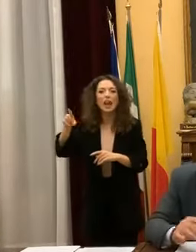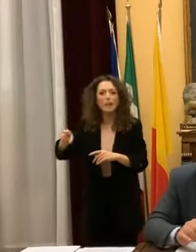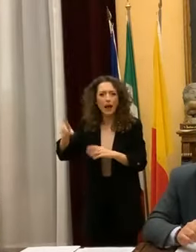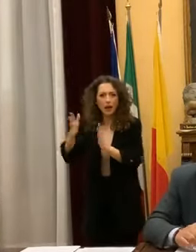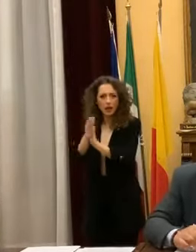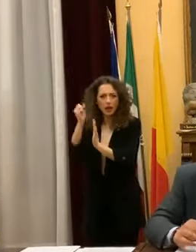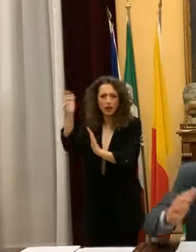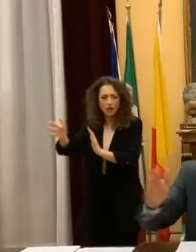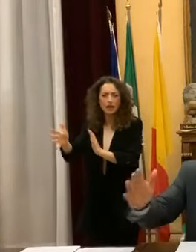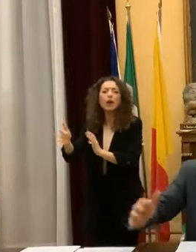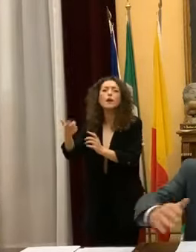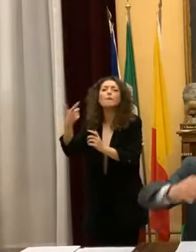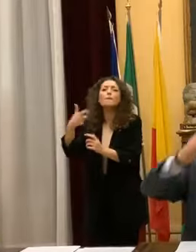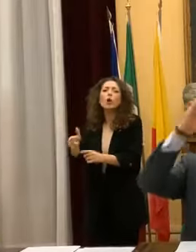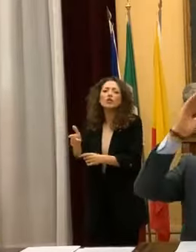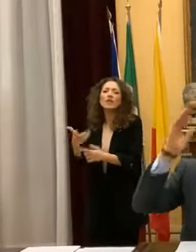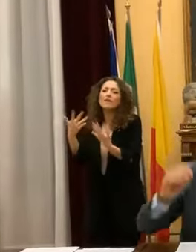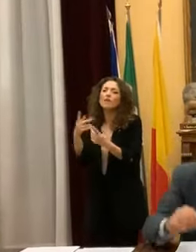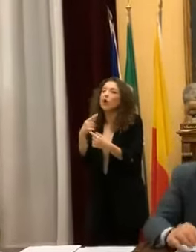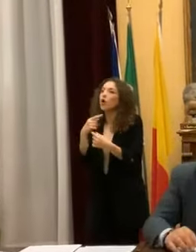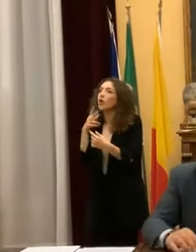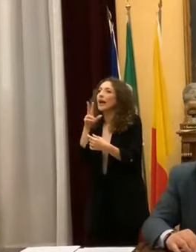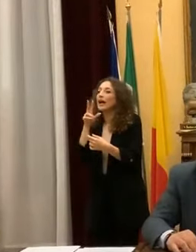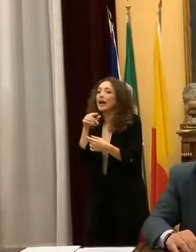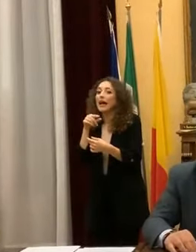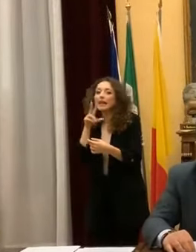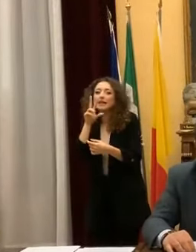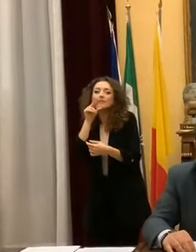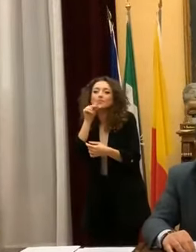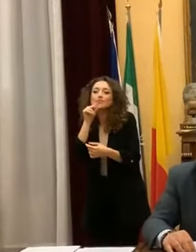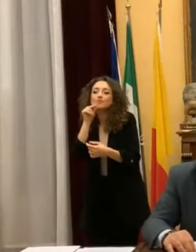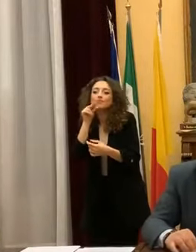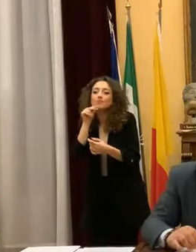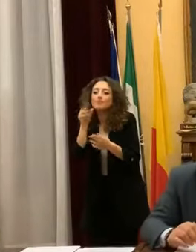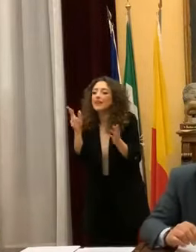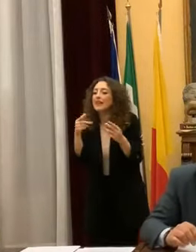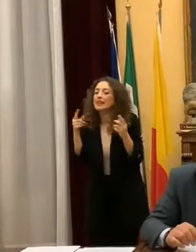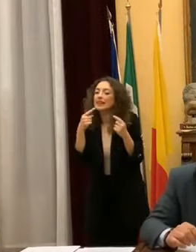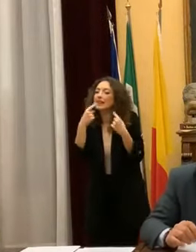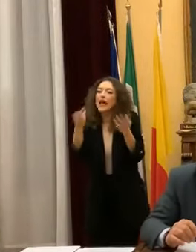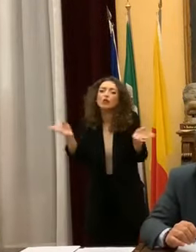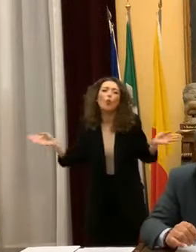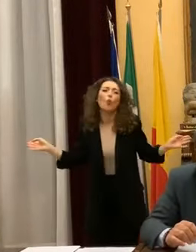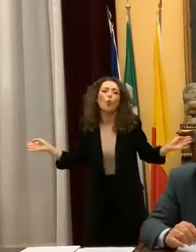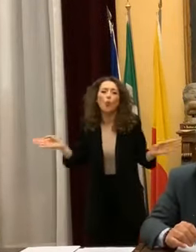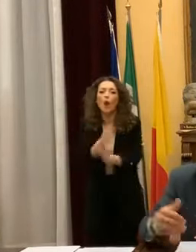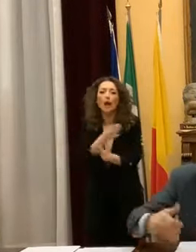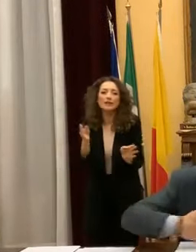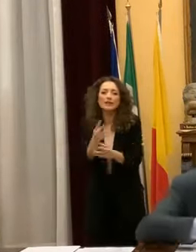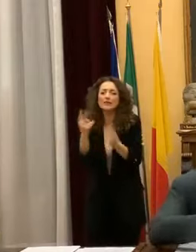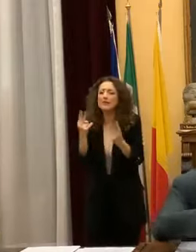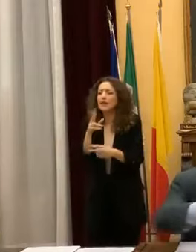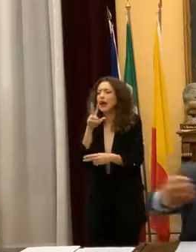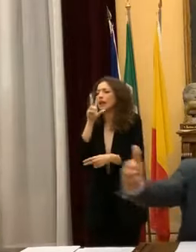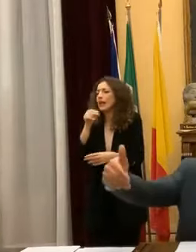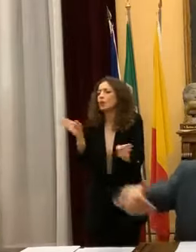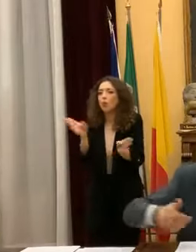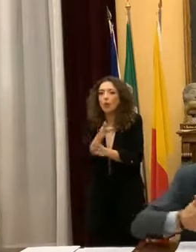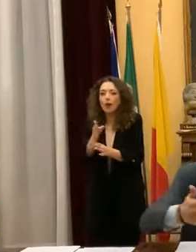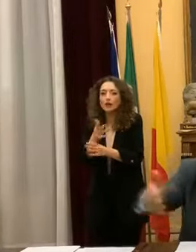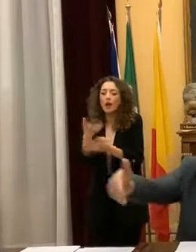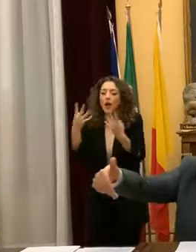cantato, e quindi chissà ora cosa uscirà fuori. Ma tanto noi anche questo